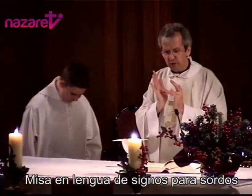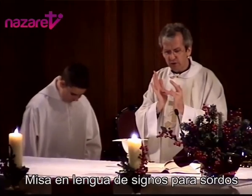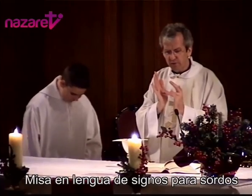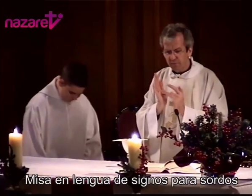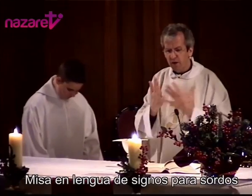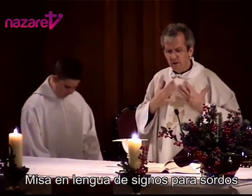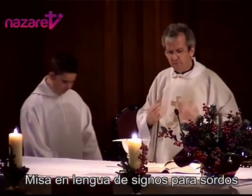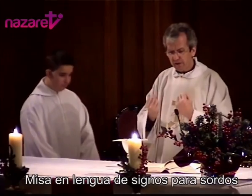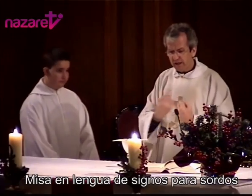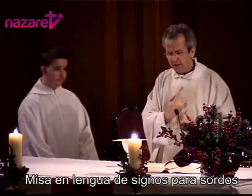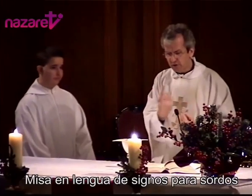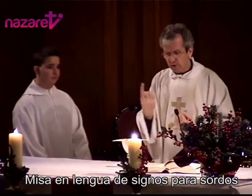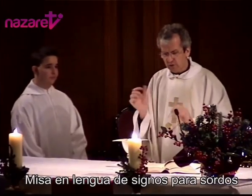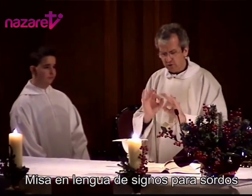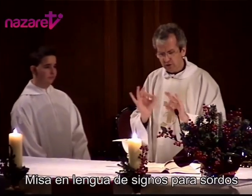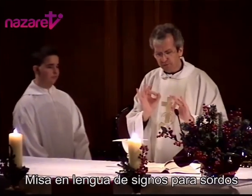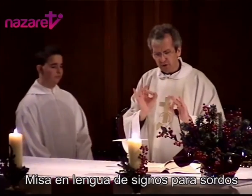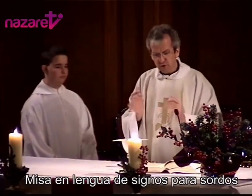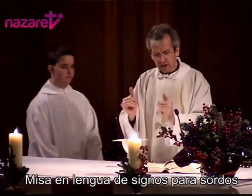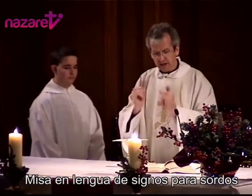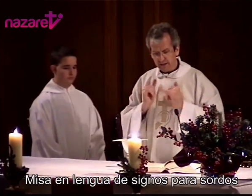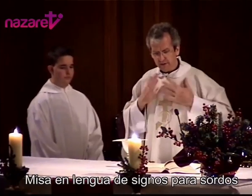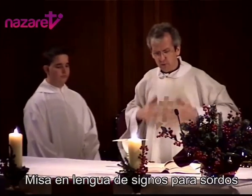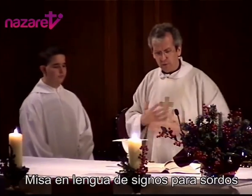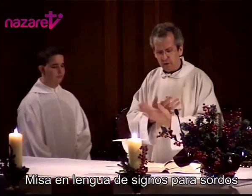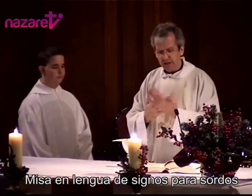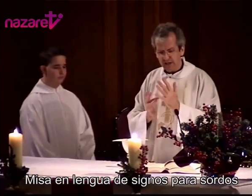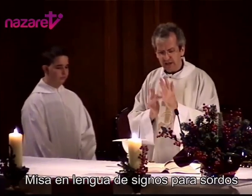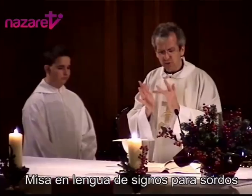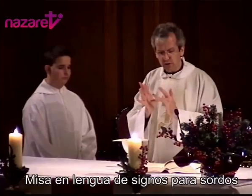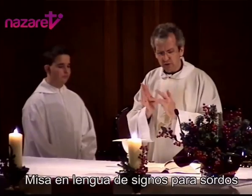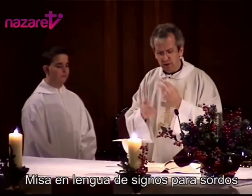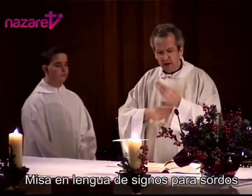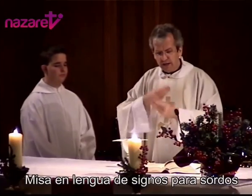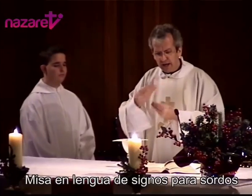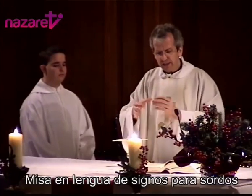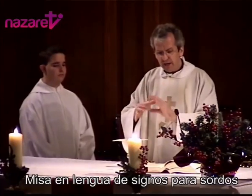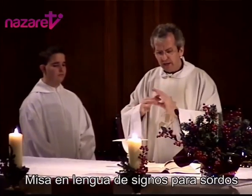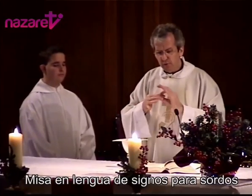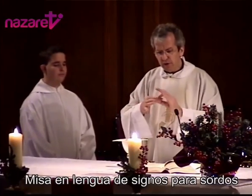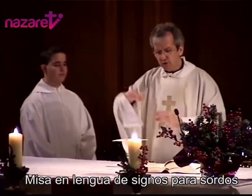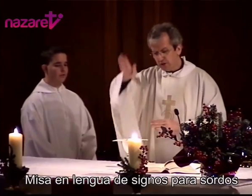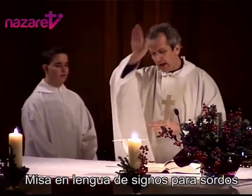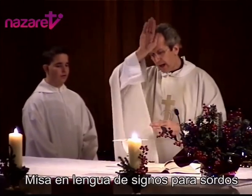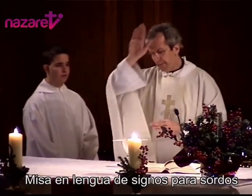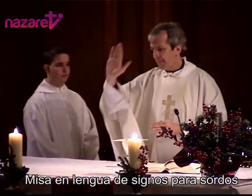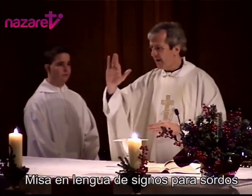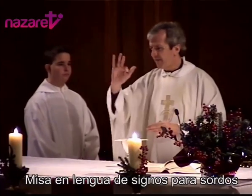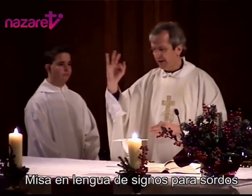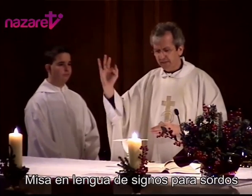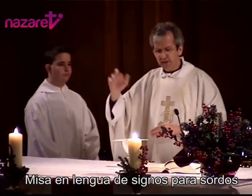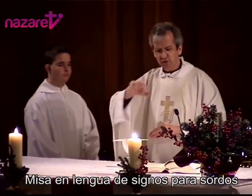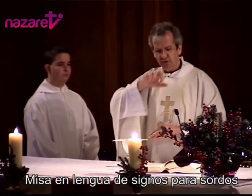de tu Hijo. Fortalécenos a cuantos nos disponemos a recibir el cuerpo y la sangre de tu Hijo. Y haz que, unidos al